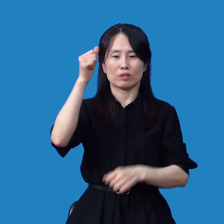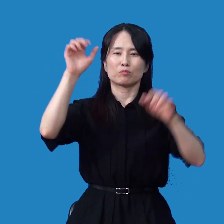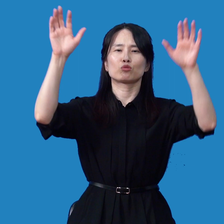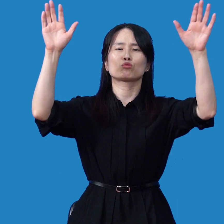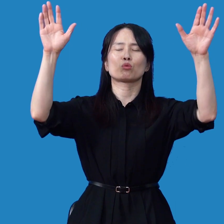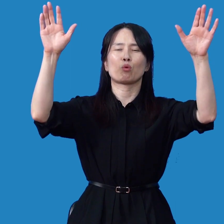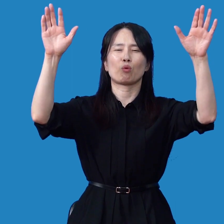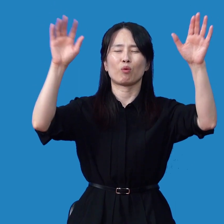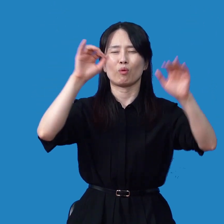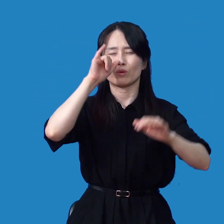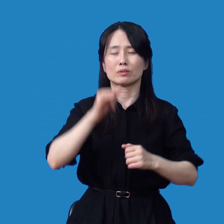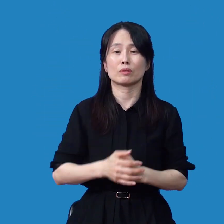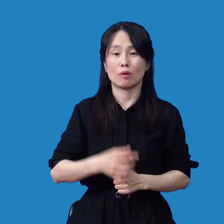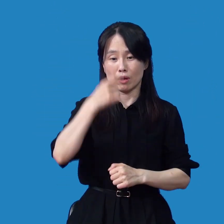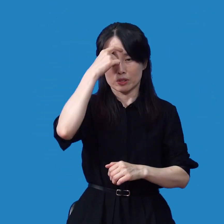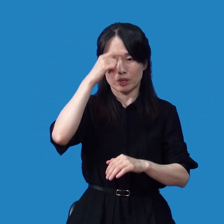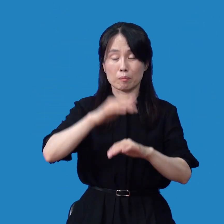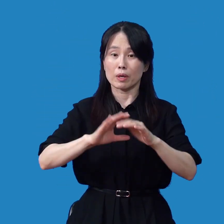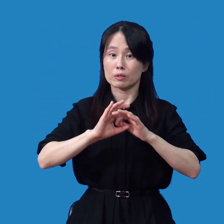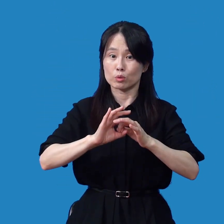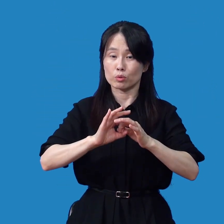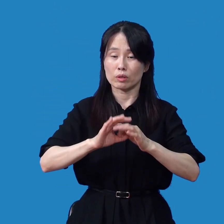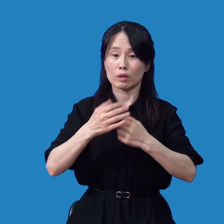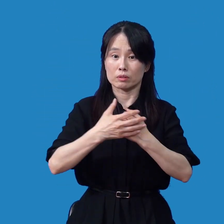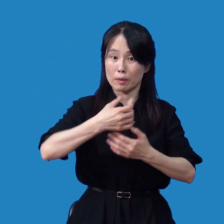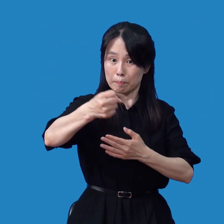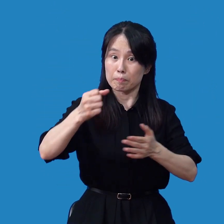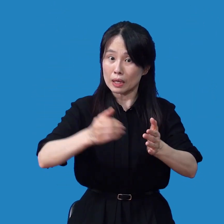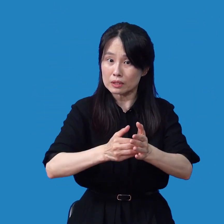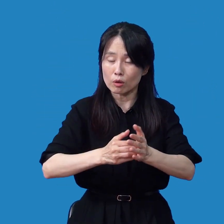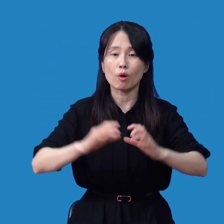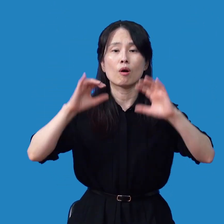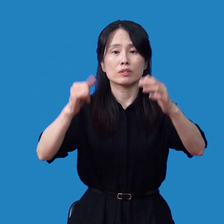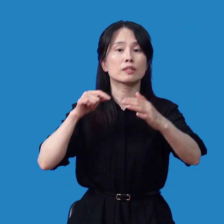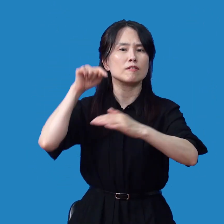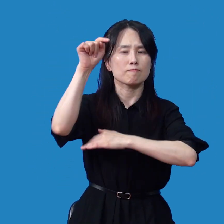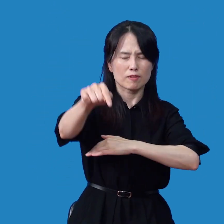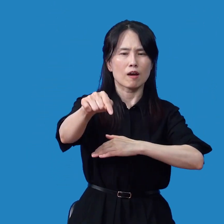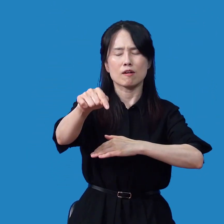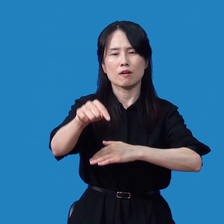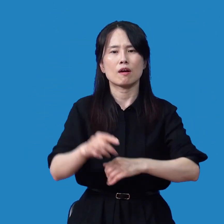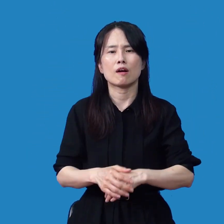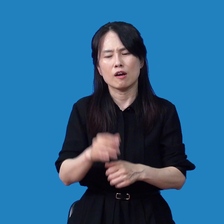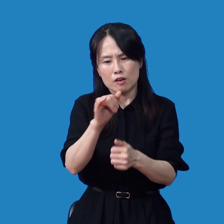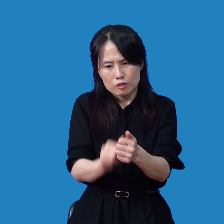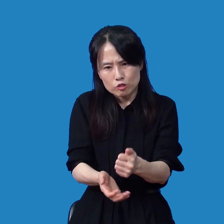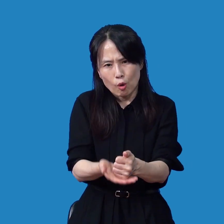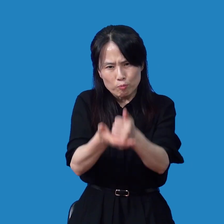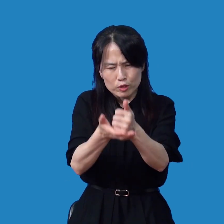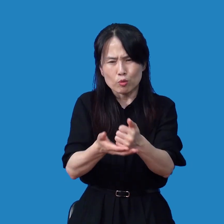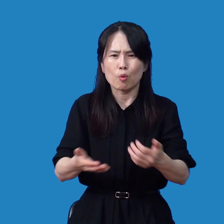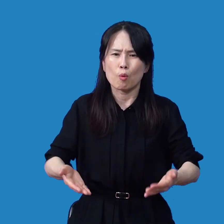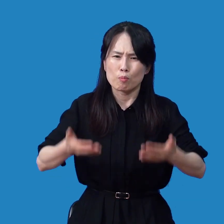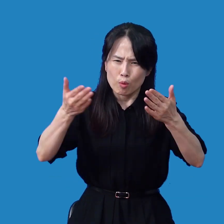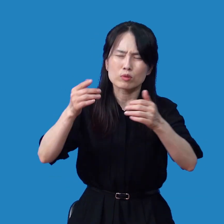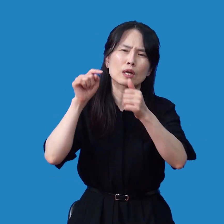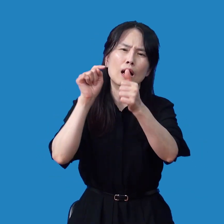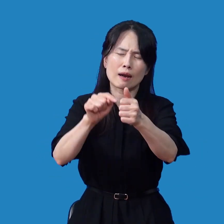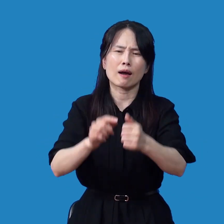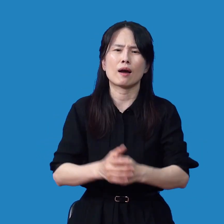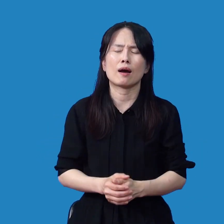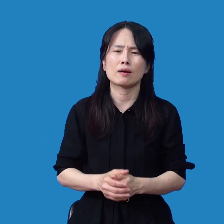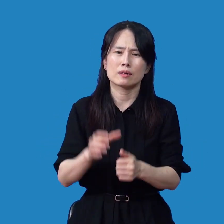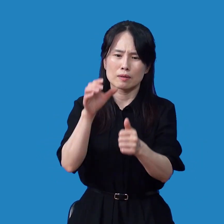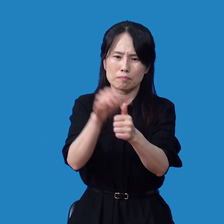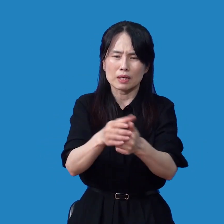예배를 통해서 은혜를 받았으면 이제 세상으로 나아가 섬기고 봉사하라, 사명 감당하라, 그런